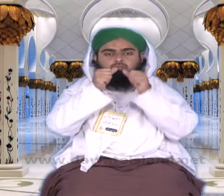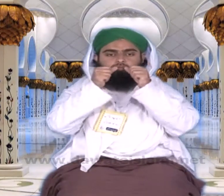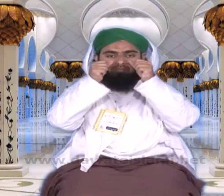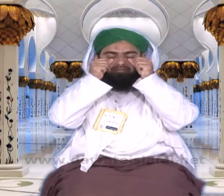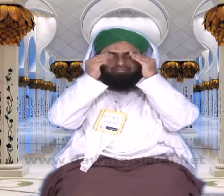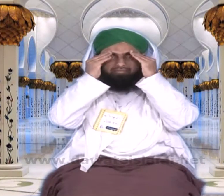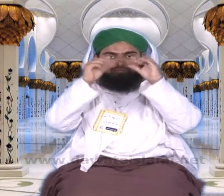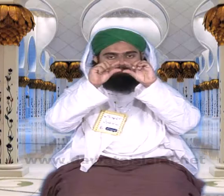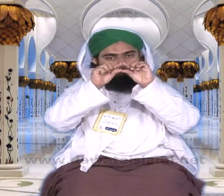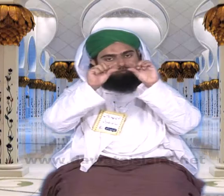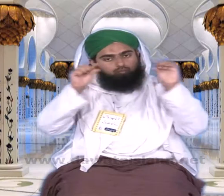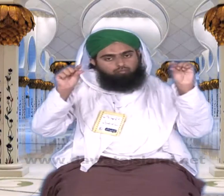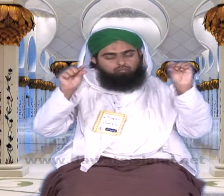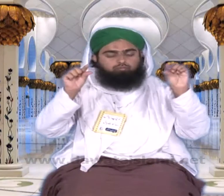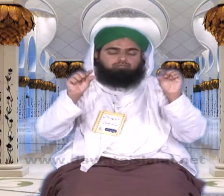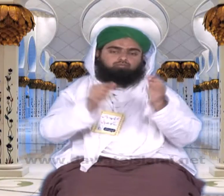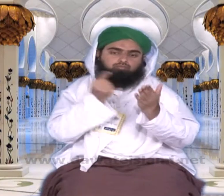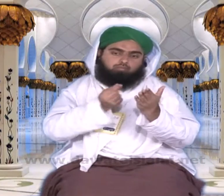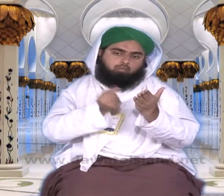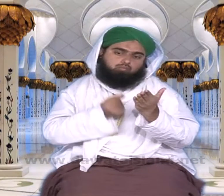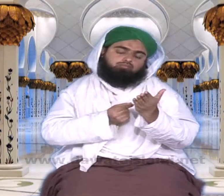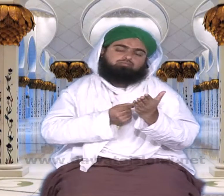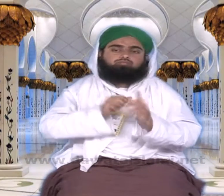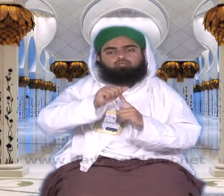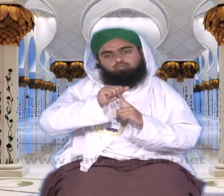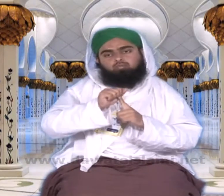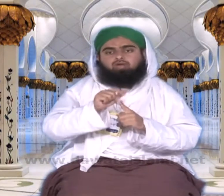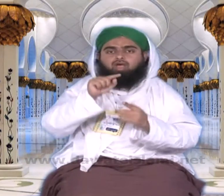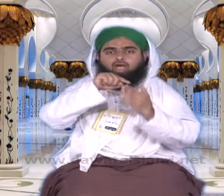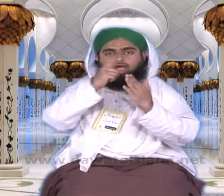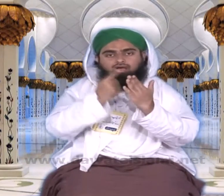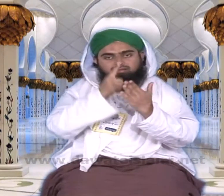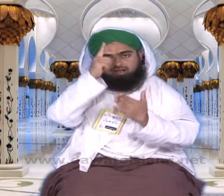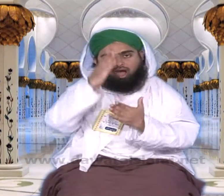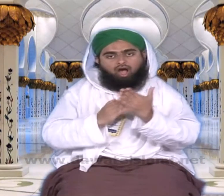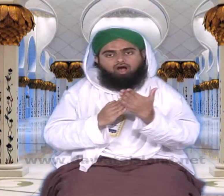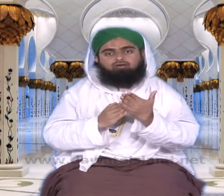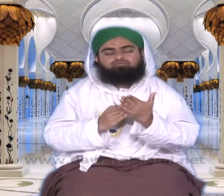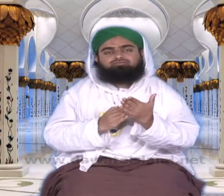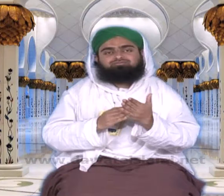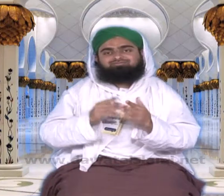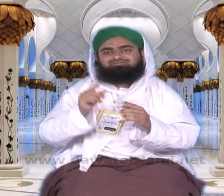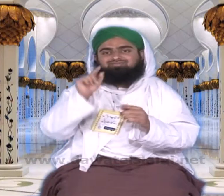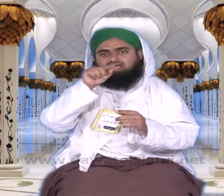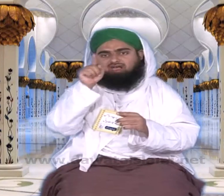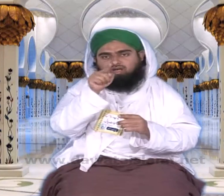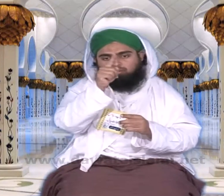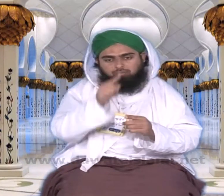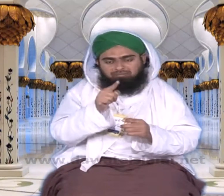وسلم پورا لکھا کریں آج کل سواد یا سلعم لکھنے کا رواج ہے تو صلی اللہ